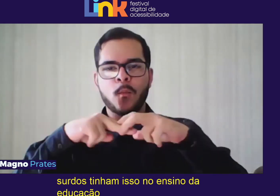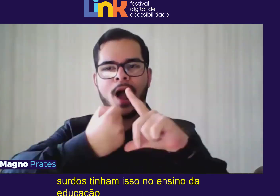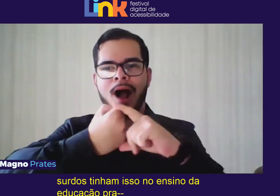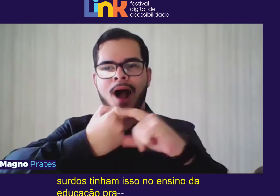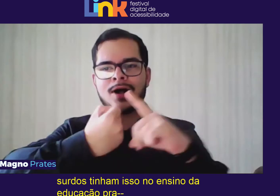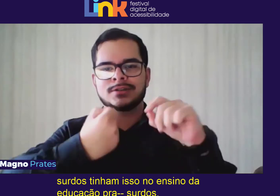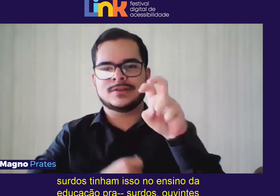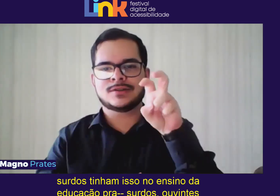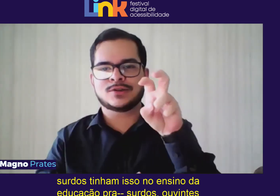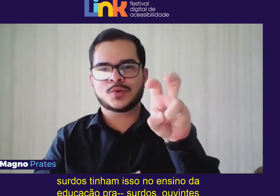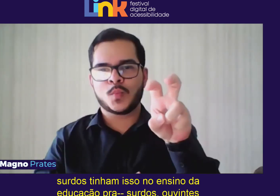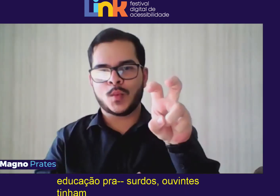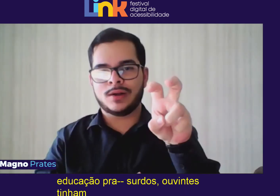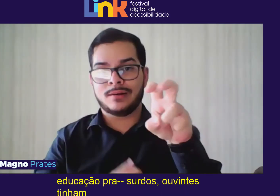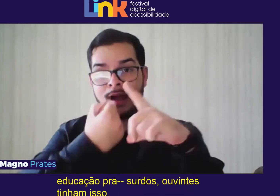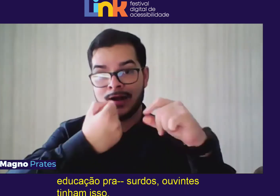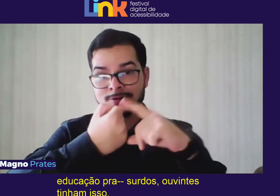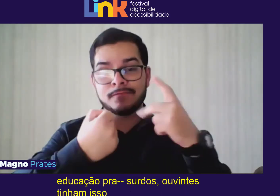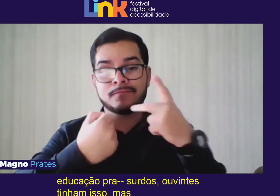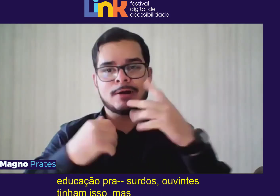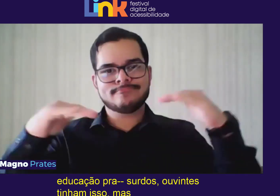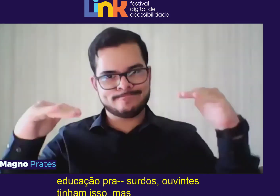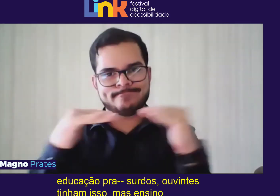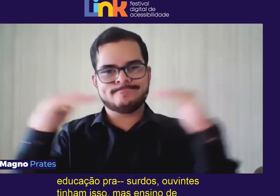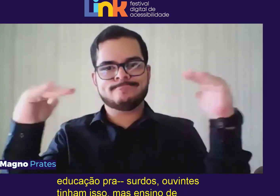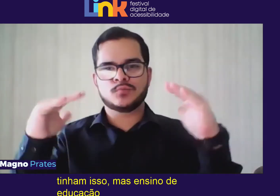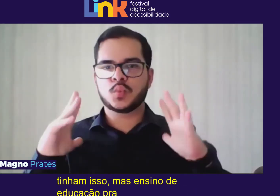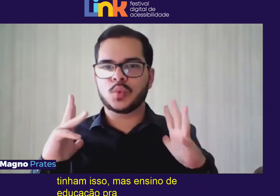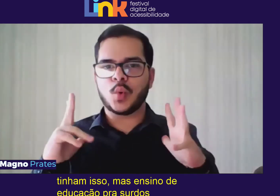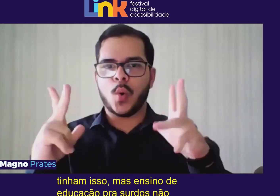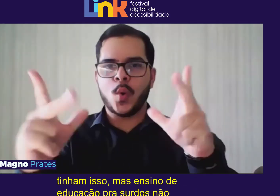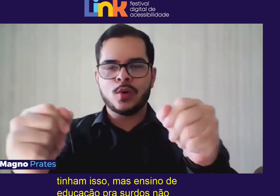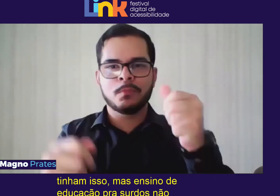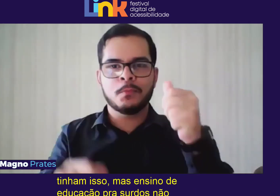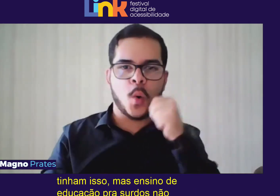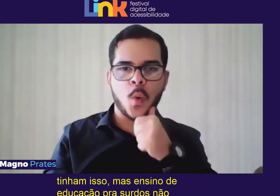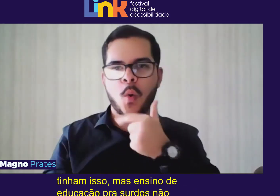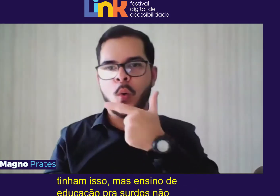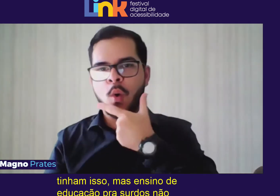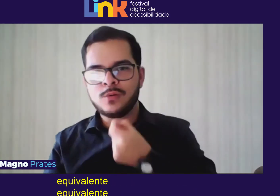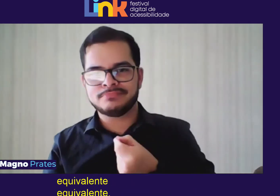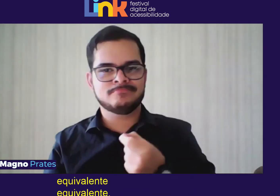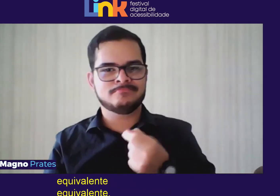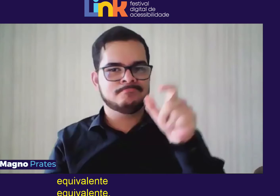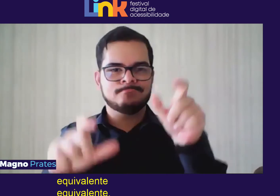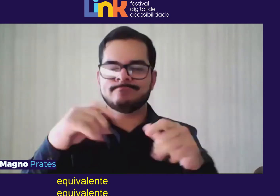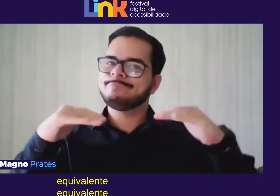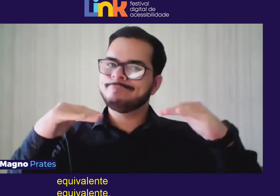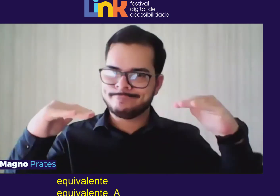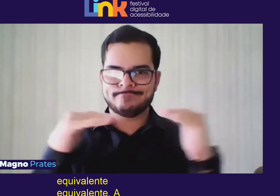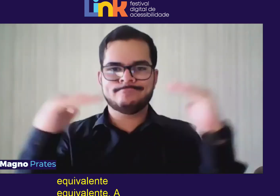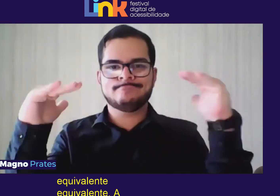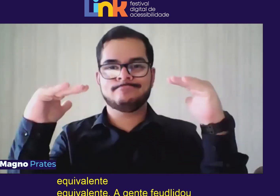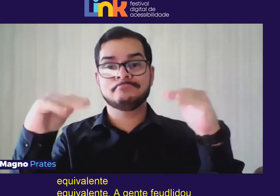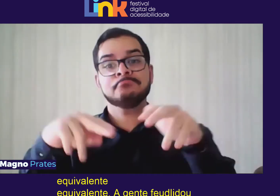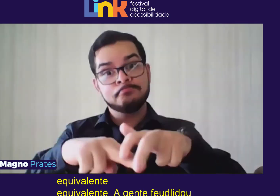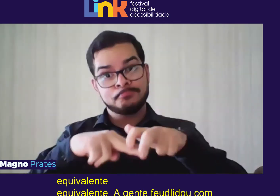era equivalente. Então, a gente lidou com isso. O artigo 5, inclusive, da Constituição, ele fala sobre isso, que a